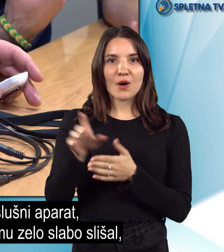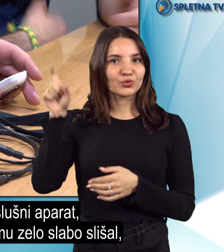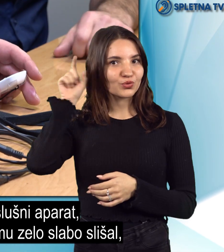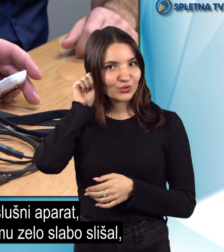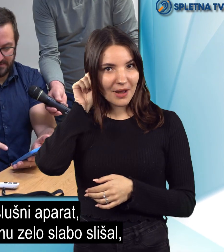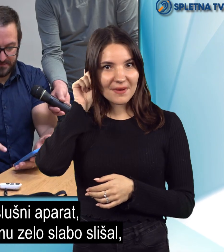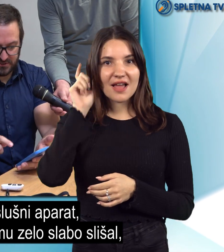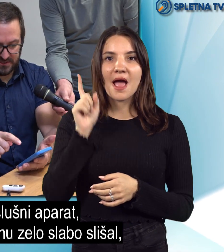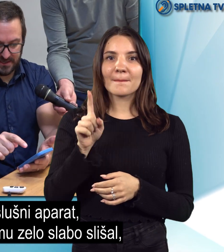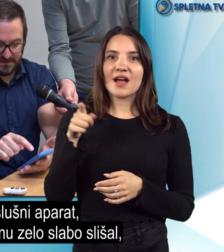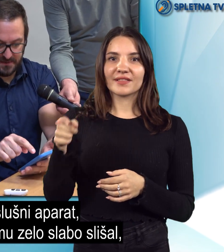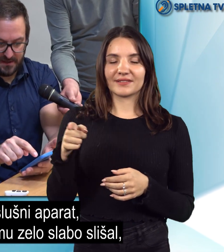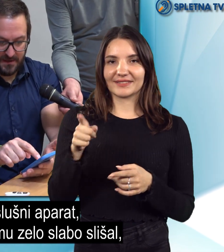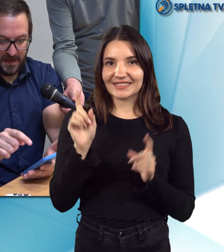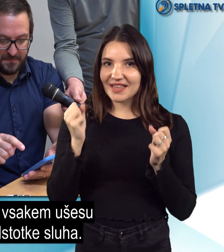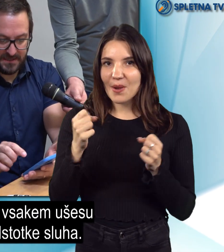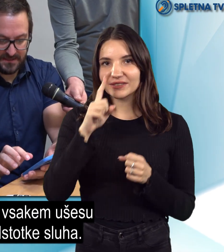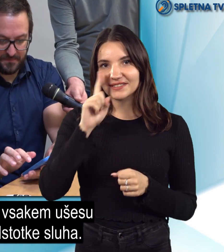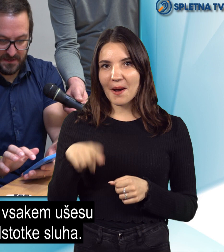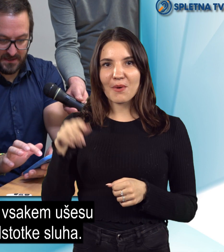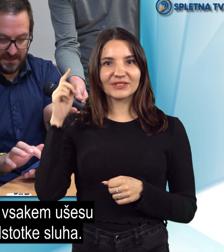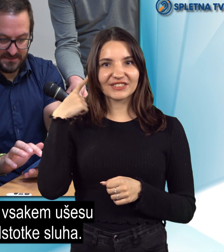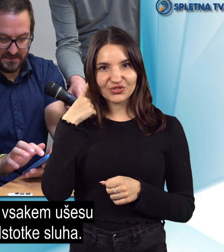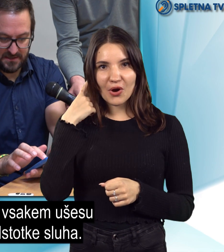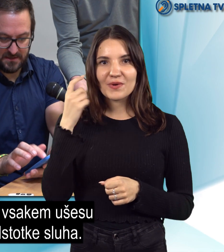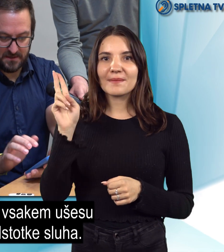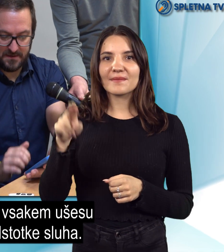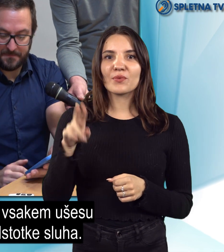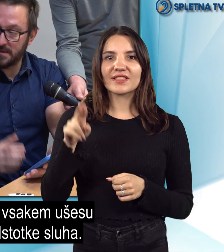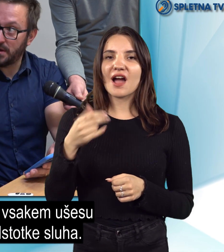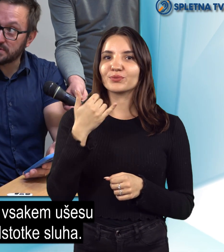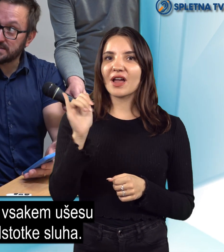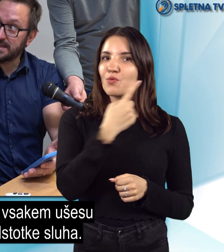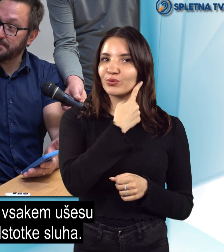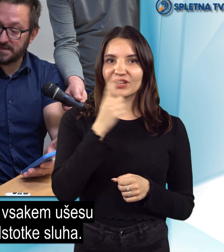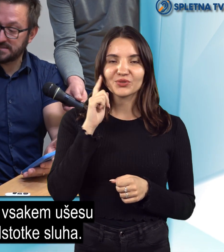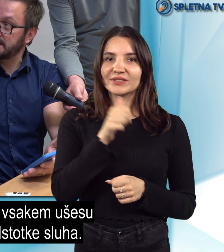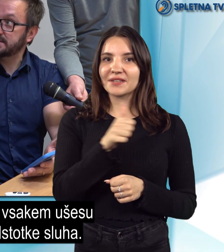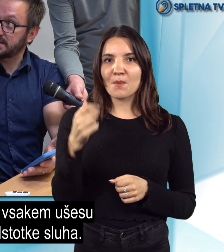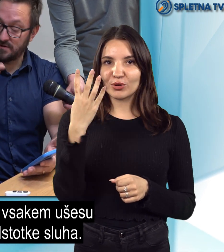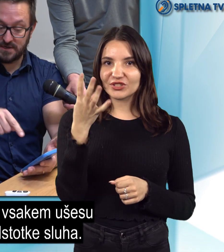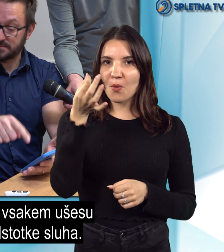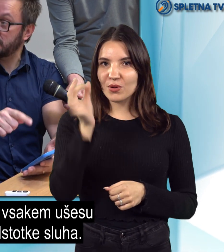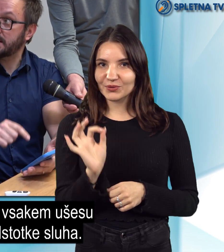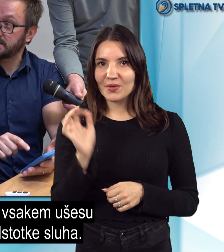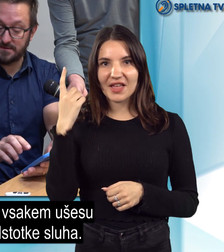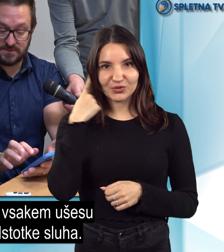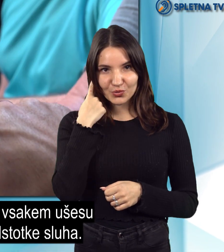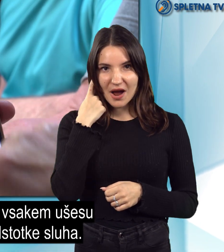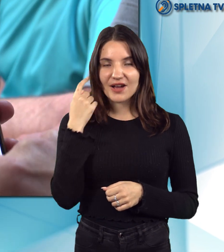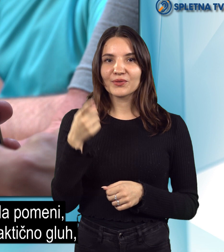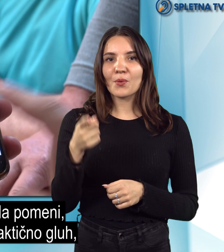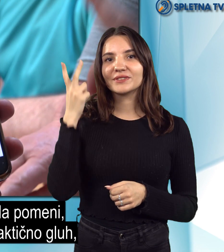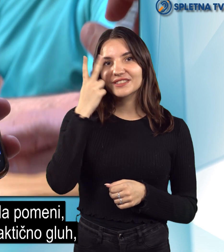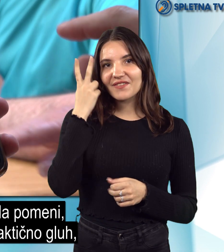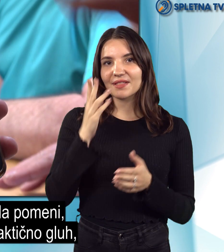vendar je kljub temu zelo slabo slišal, saj je imel na vsakem ušesu le še 4% sluha. To